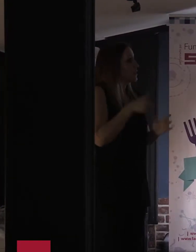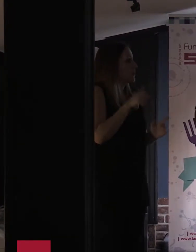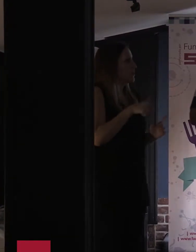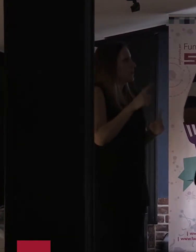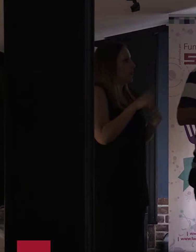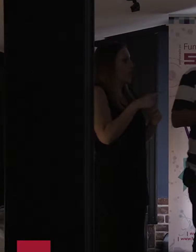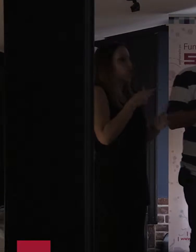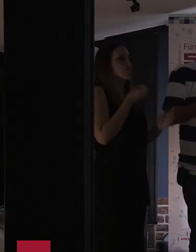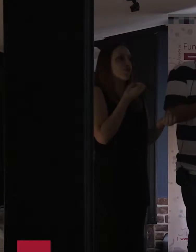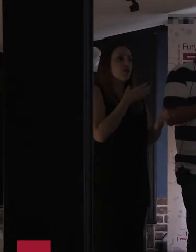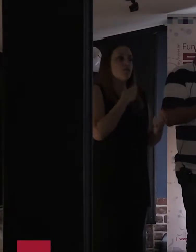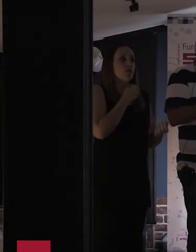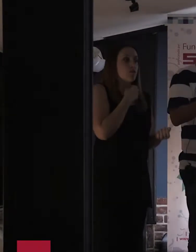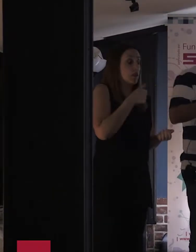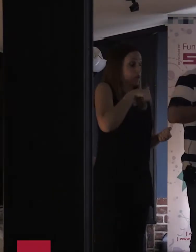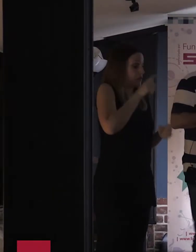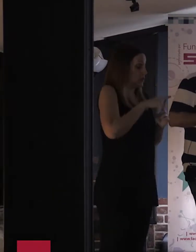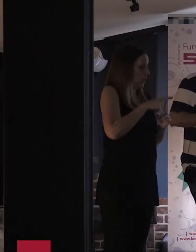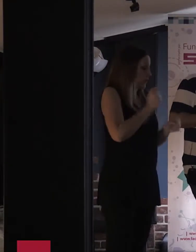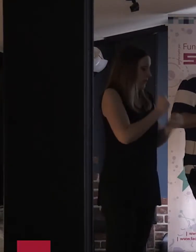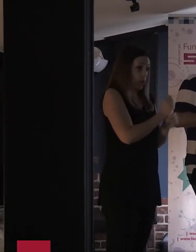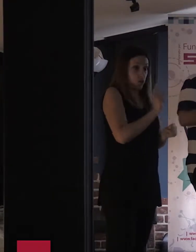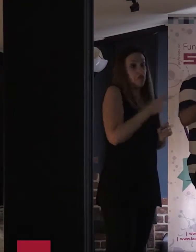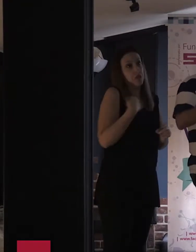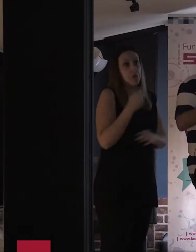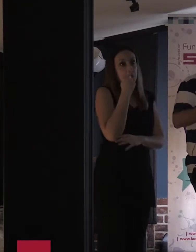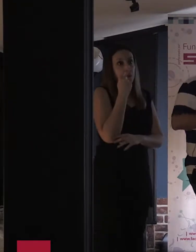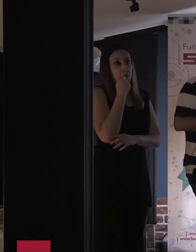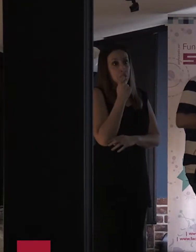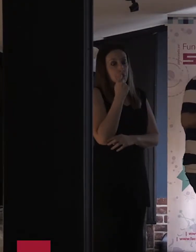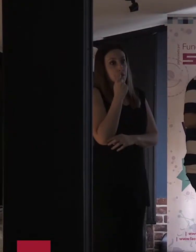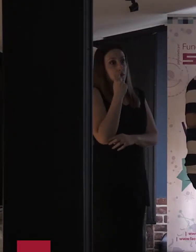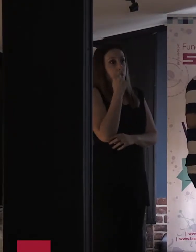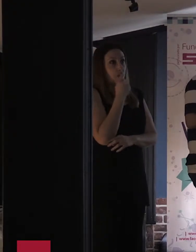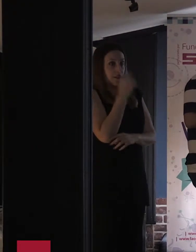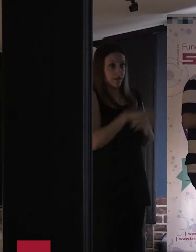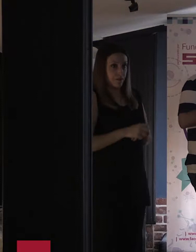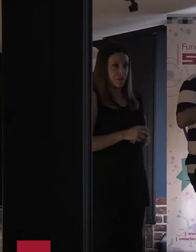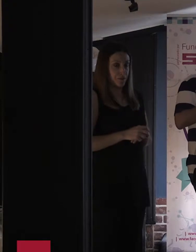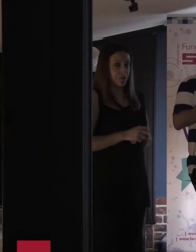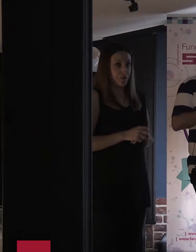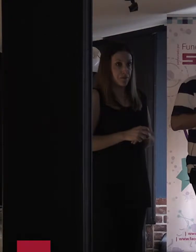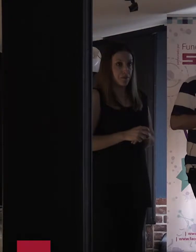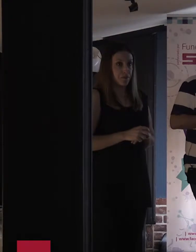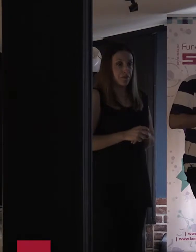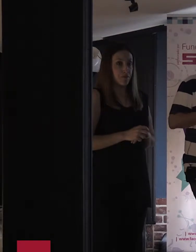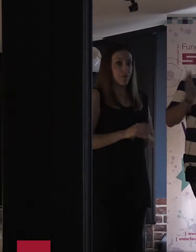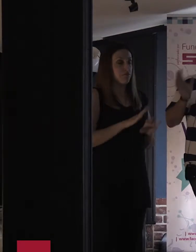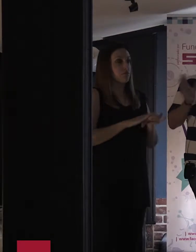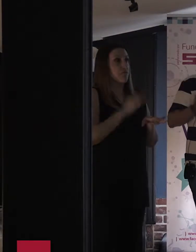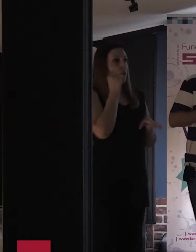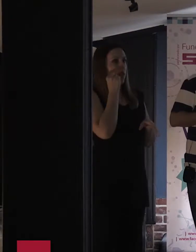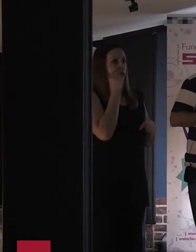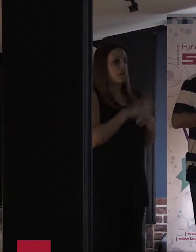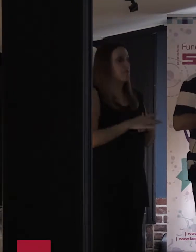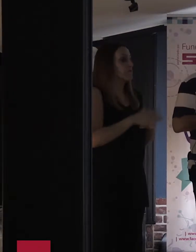trabajo en Toledo, aunque soy de Guadalajara, o sea, en cierto modo estoy cerquita de Toledo. Una parte importante del proyecto la